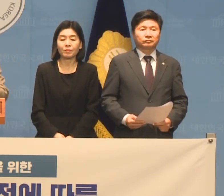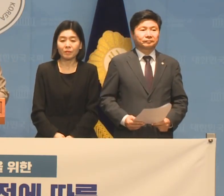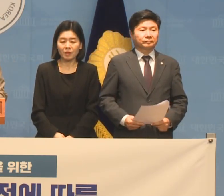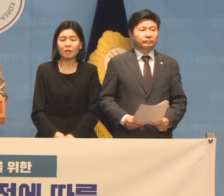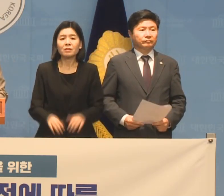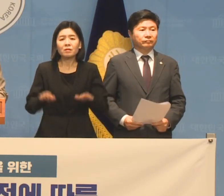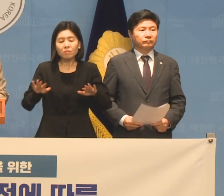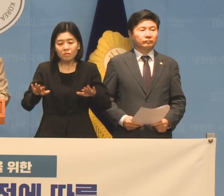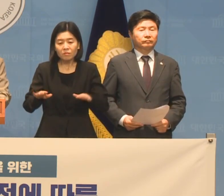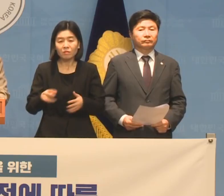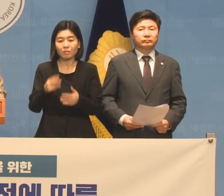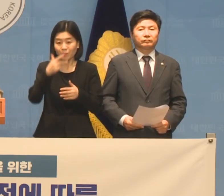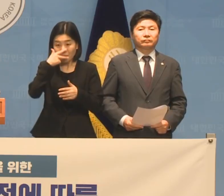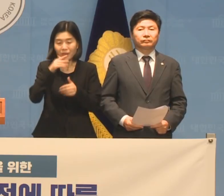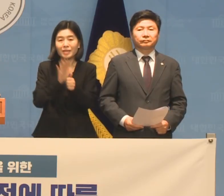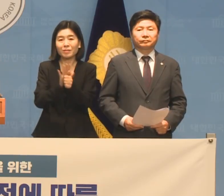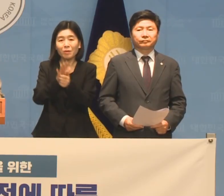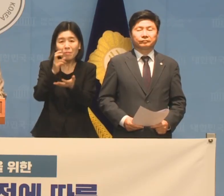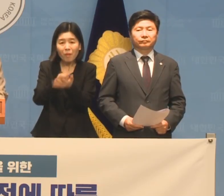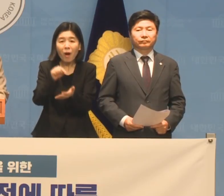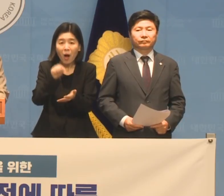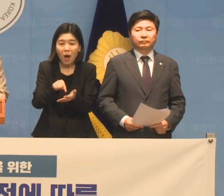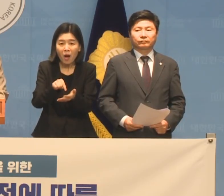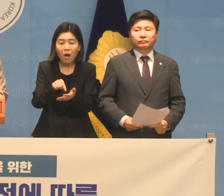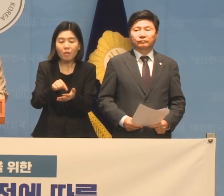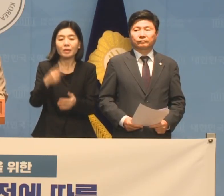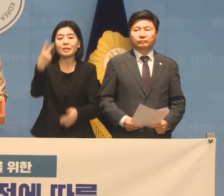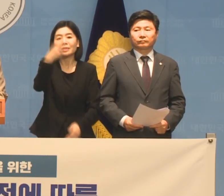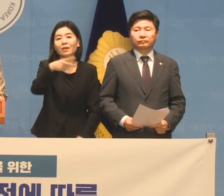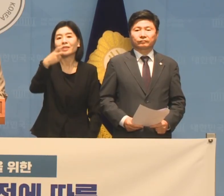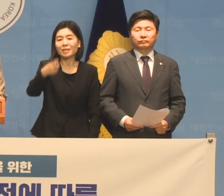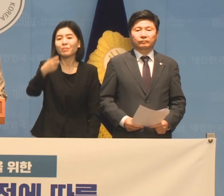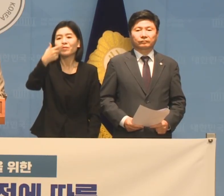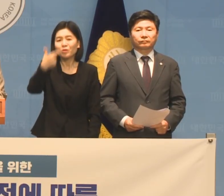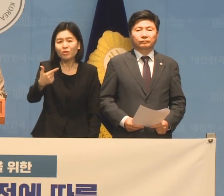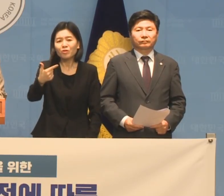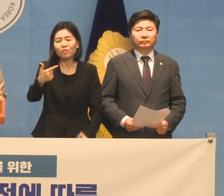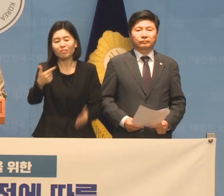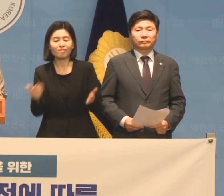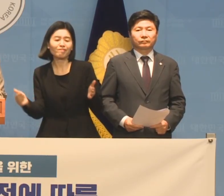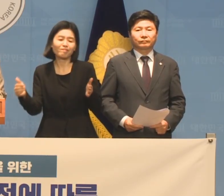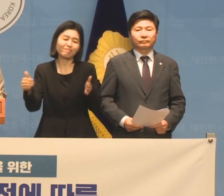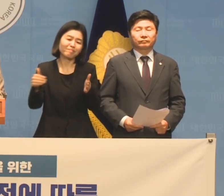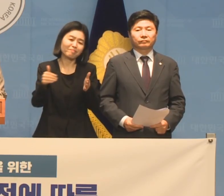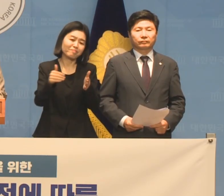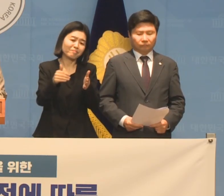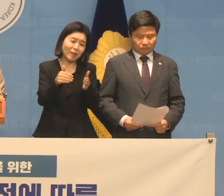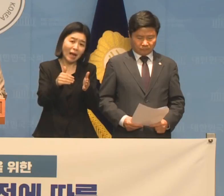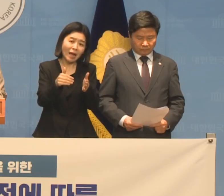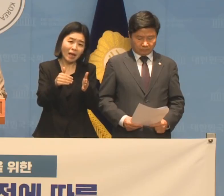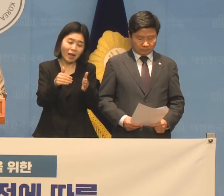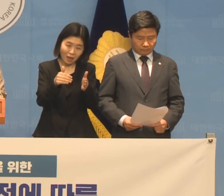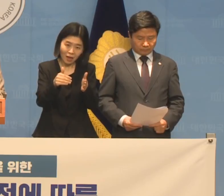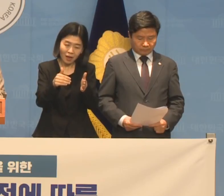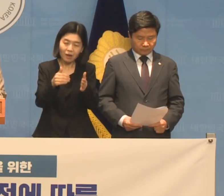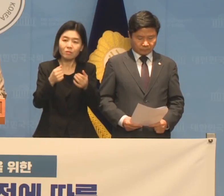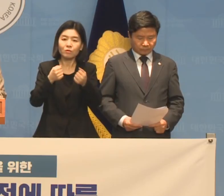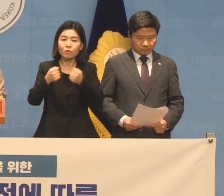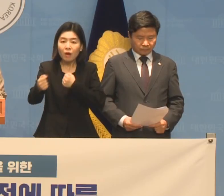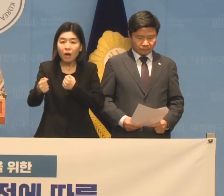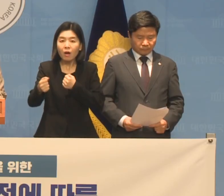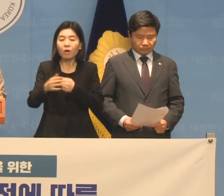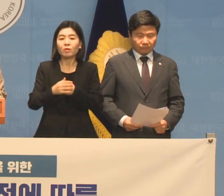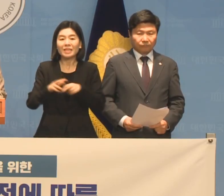그러나 위 법률이 오는 2026년 일몰될 예정임에도 불구하고